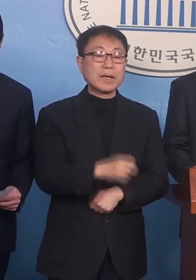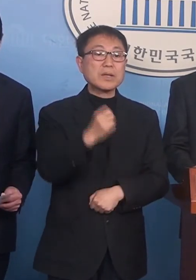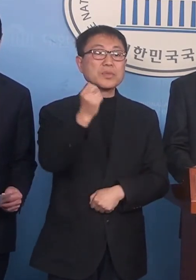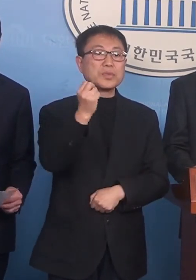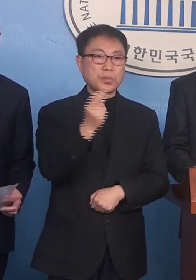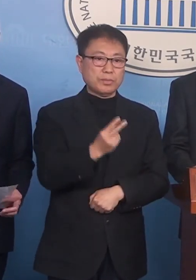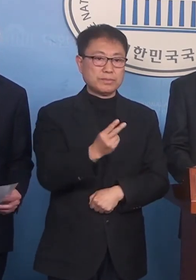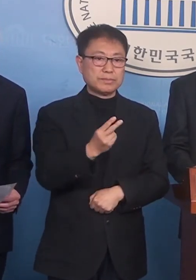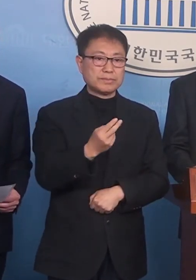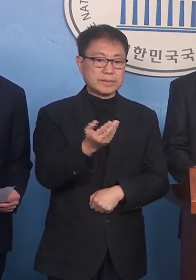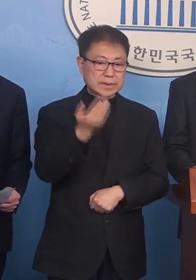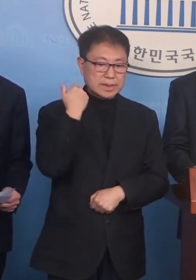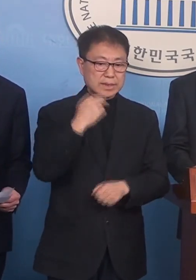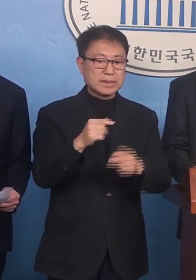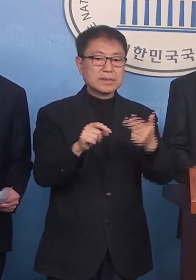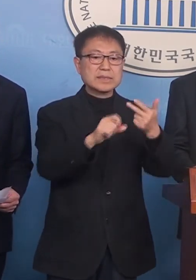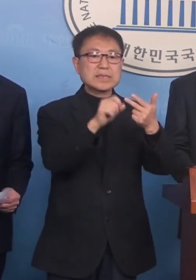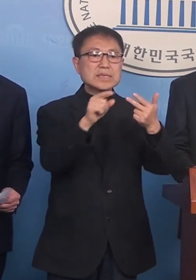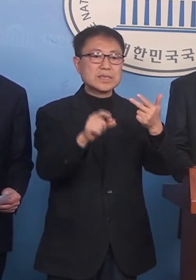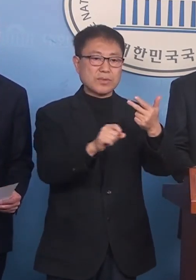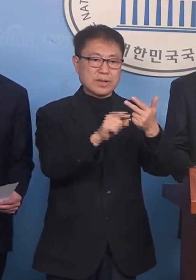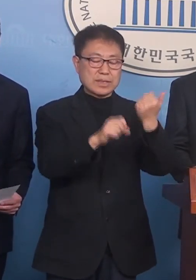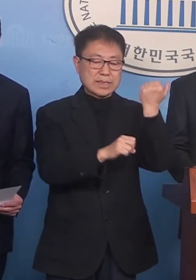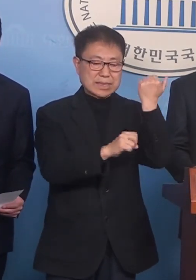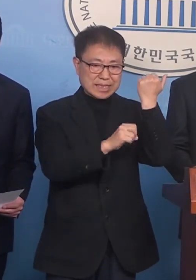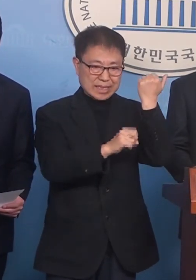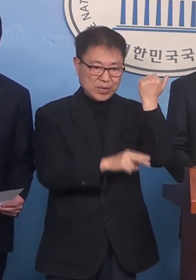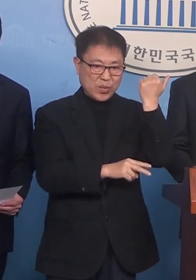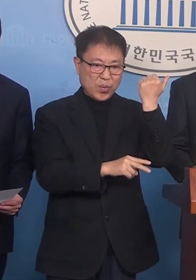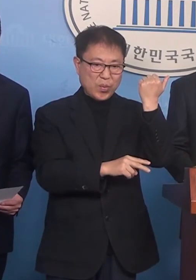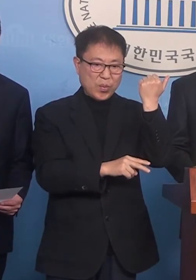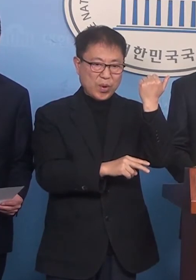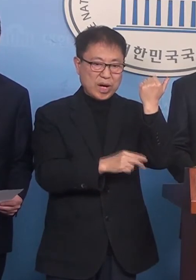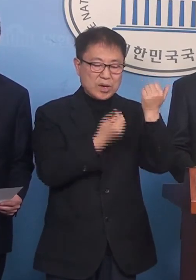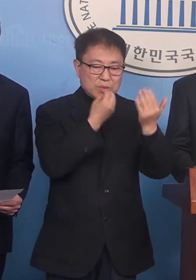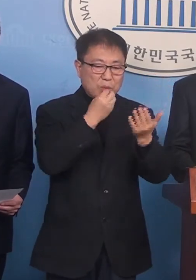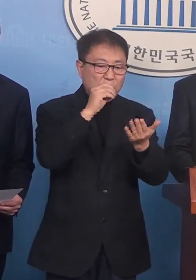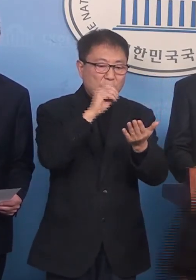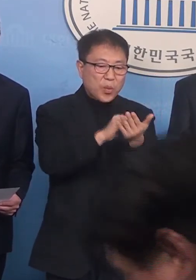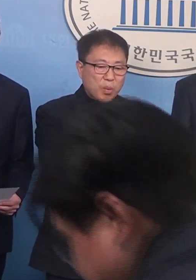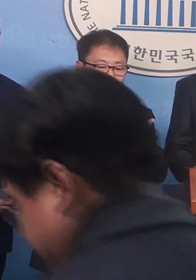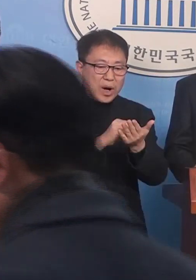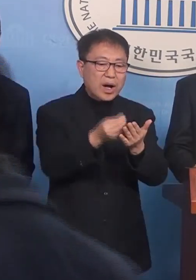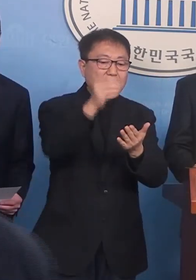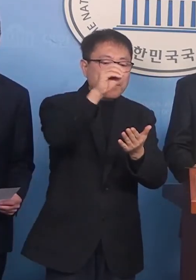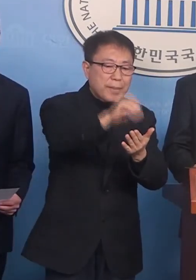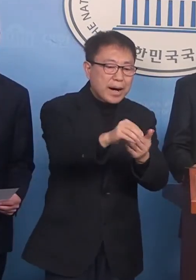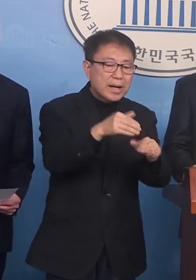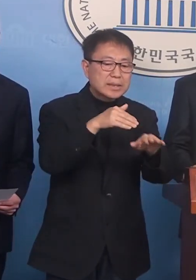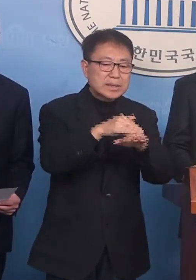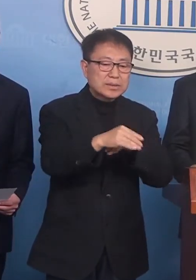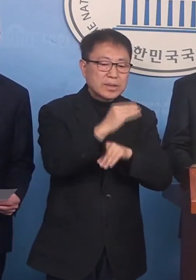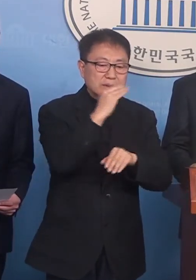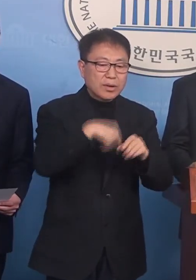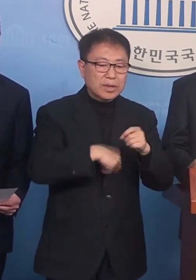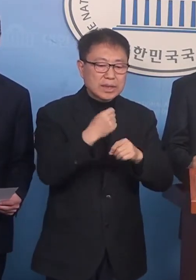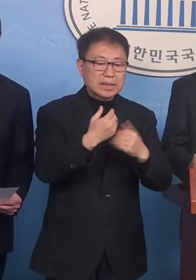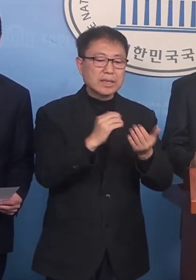그리고 지난 7월에 그 기초에 돌 하나 얻는 심정으로 정의당이